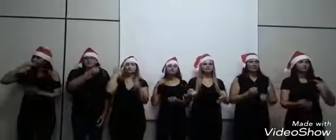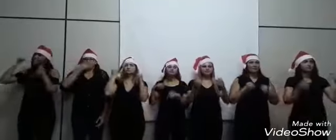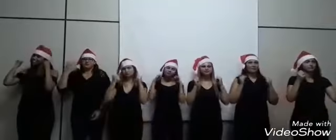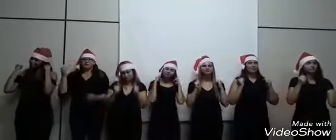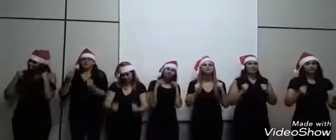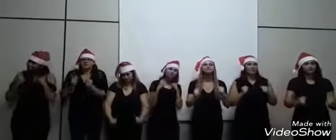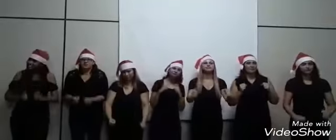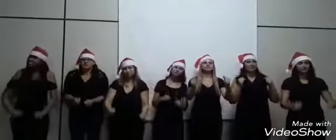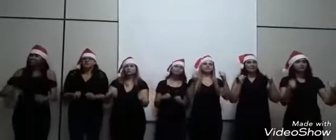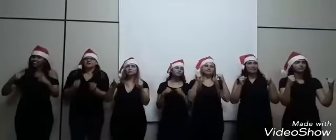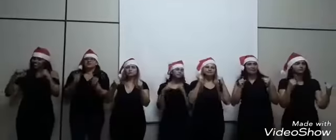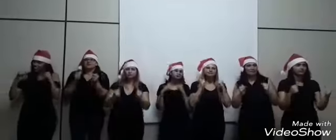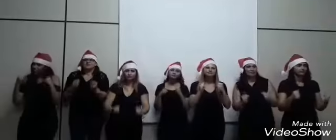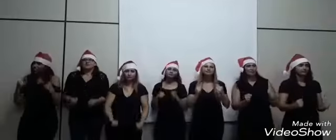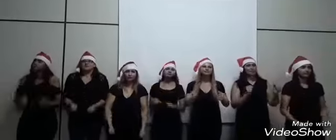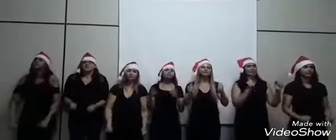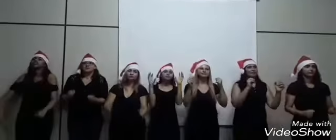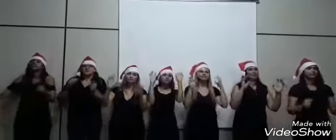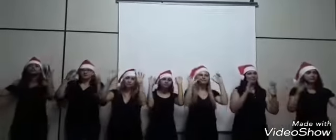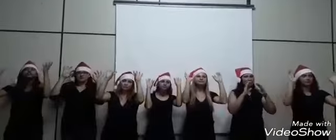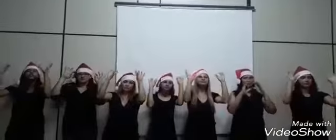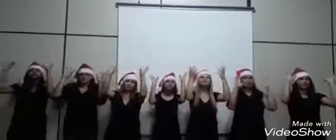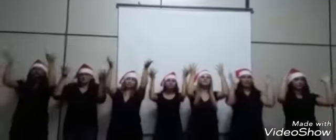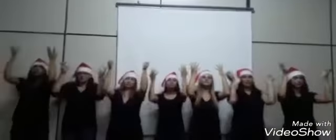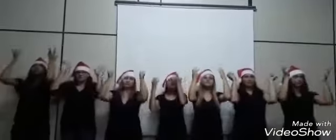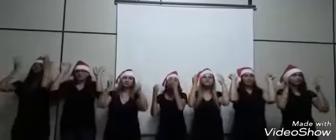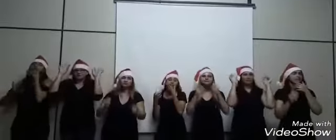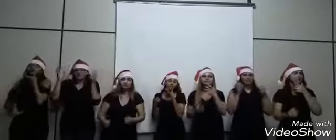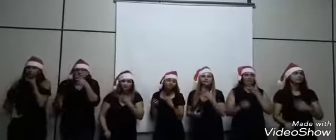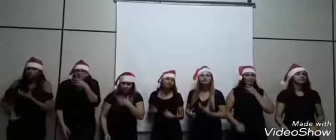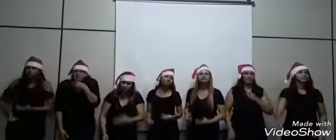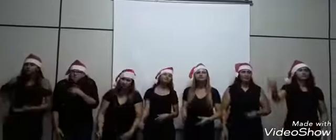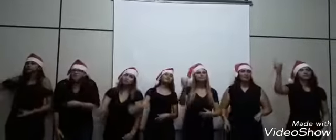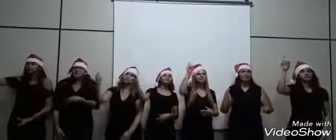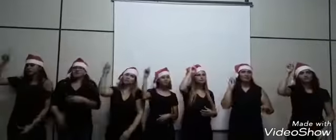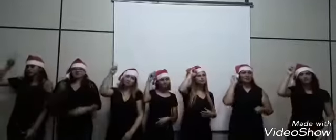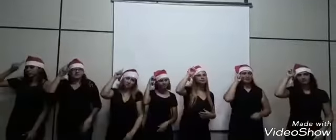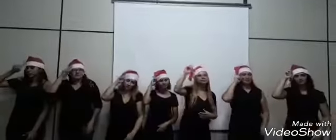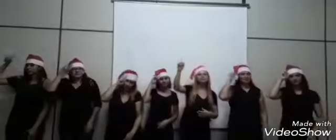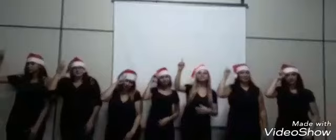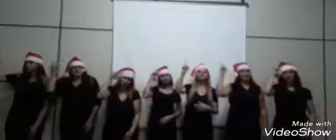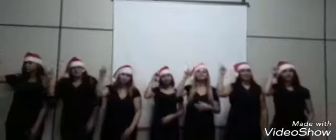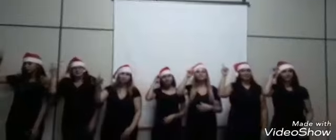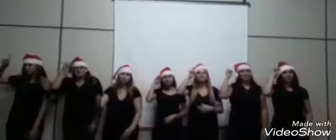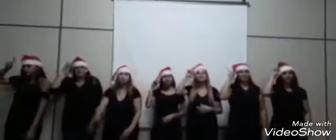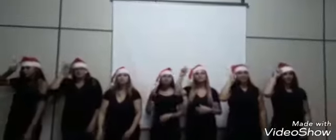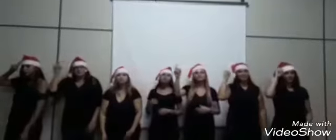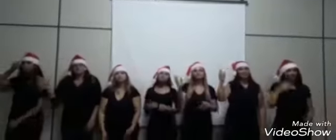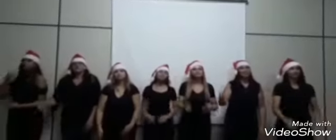podia Fazer com que fosse Natal todo dia Se a